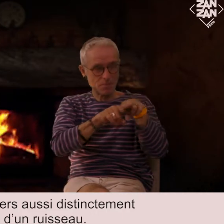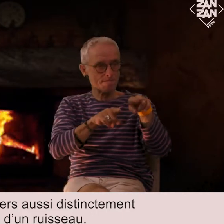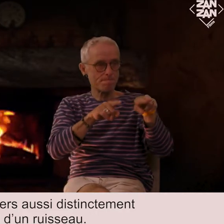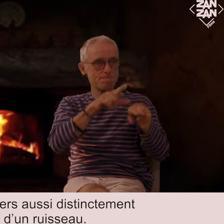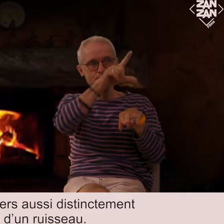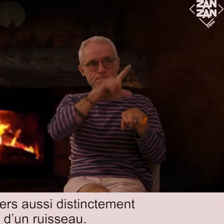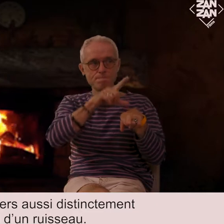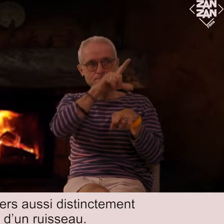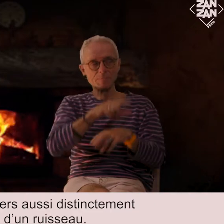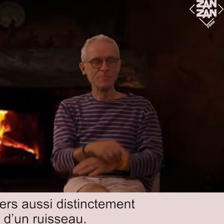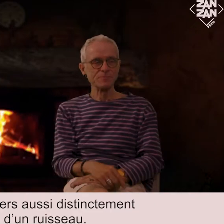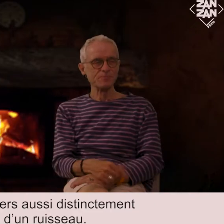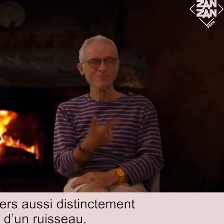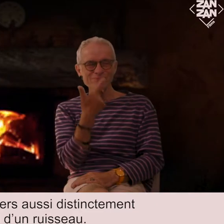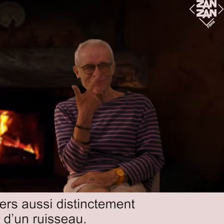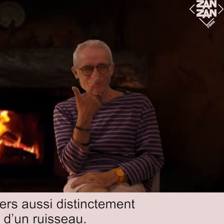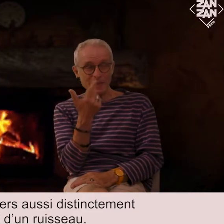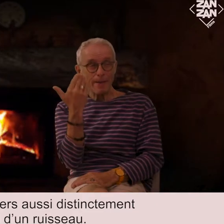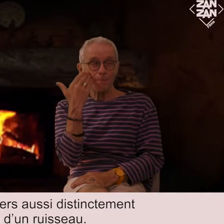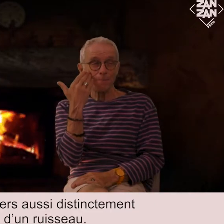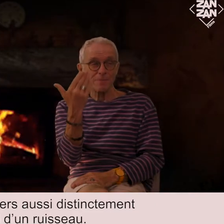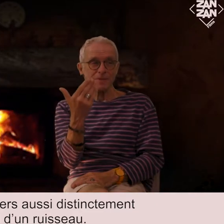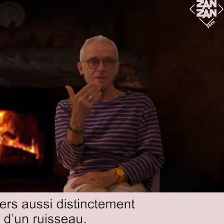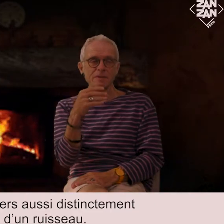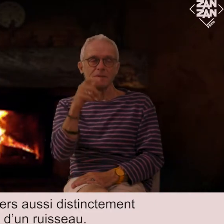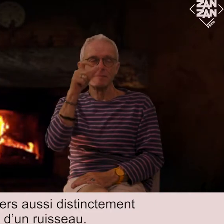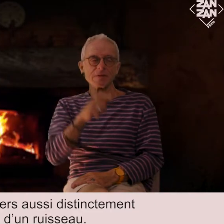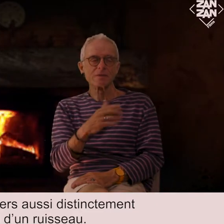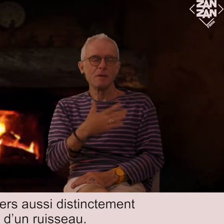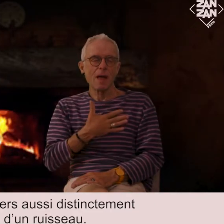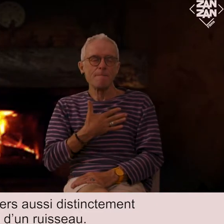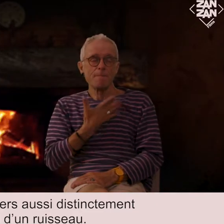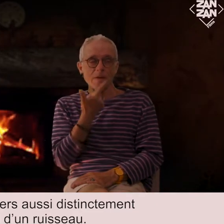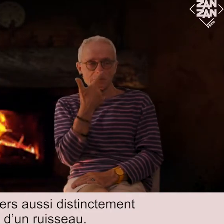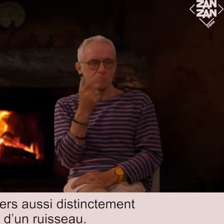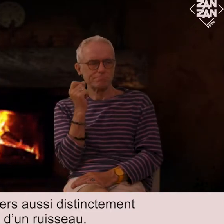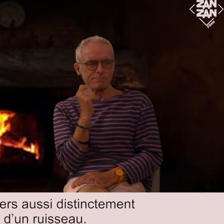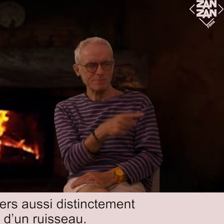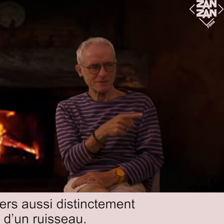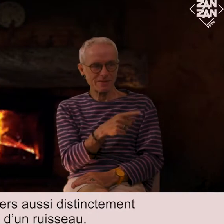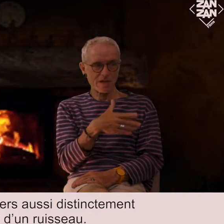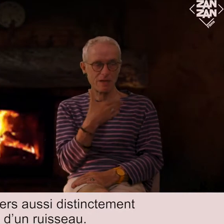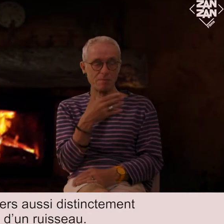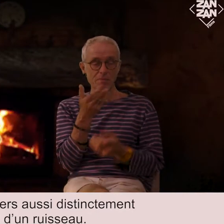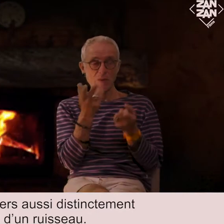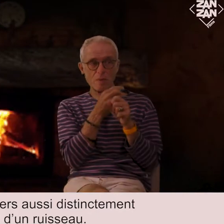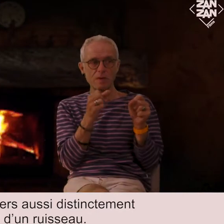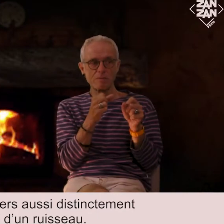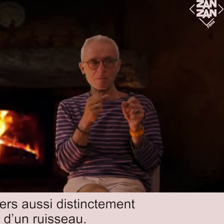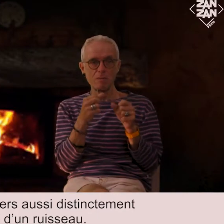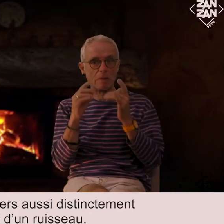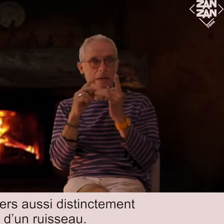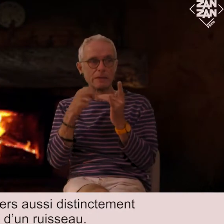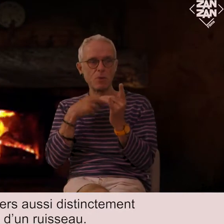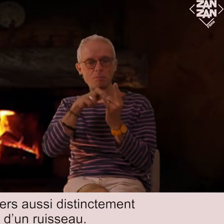et je sentis que si jamais il m'arrivait d'aimer quelqu'un ce serait elle je me précipitais hors du